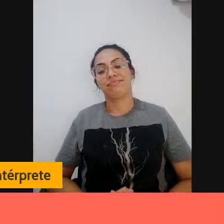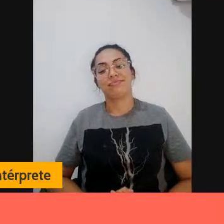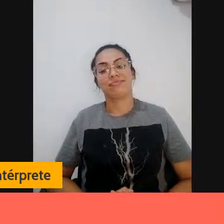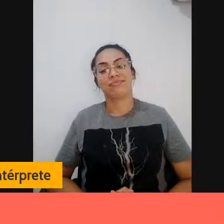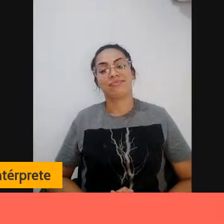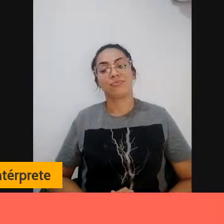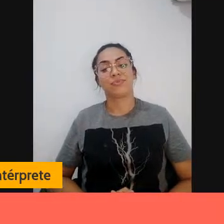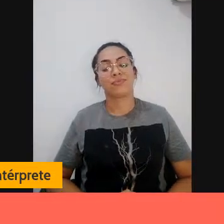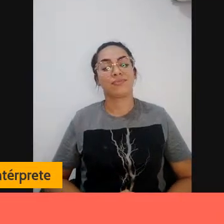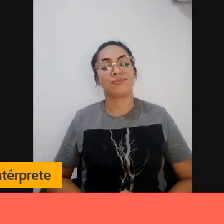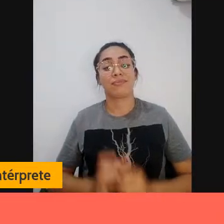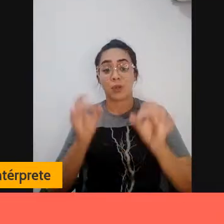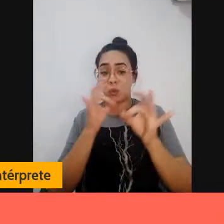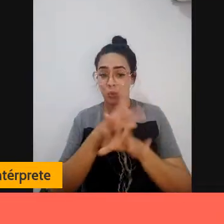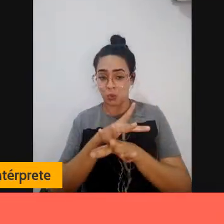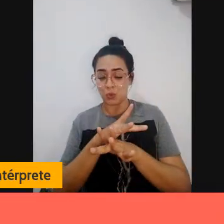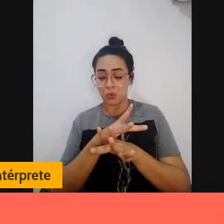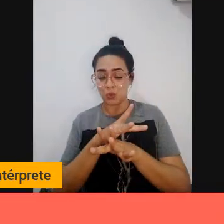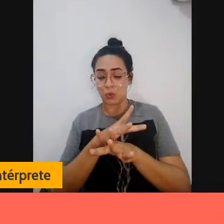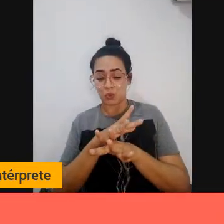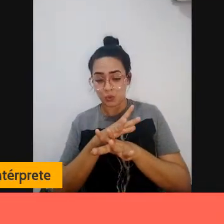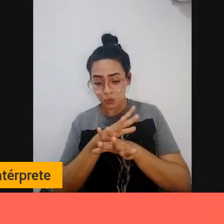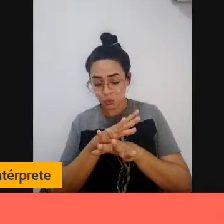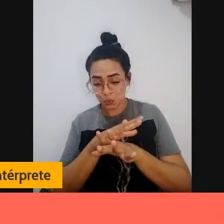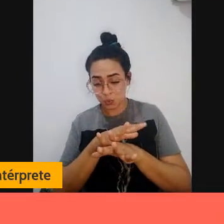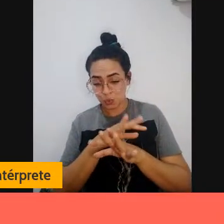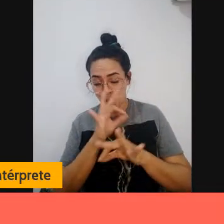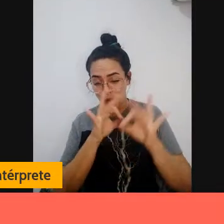Pronto, calma.